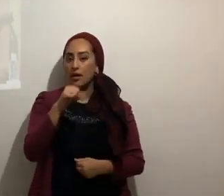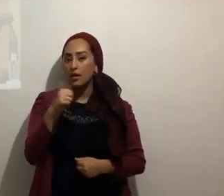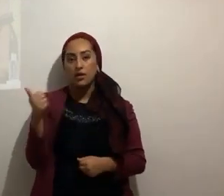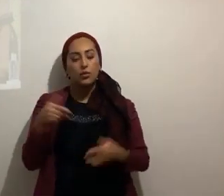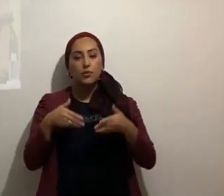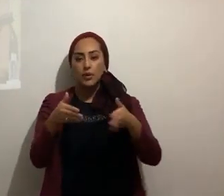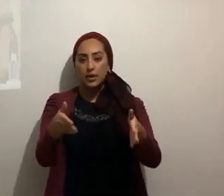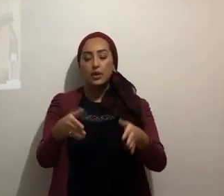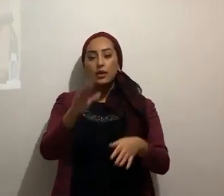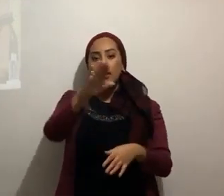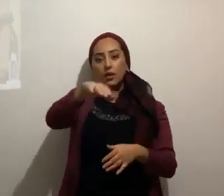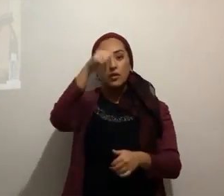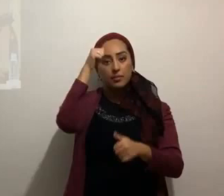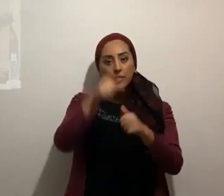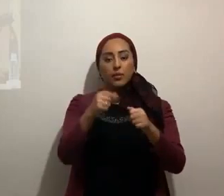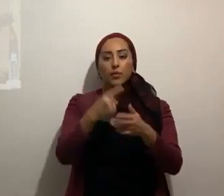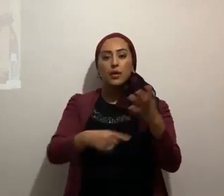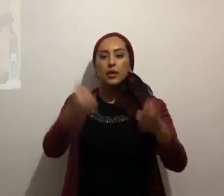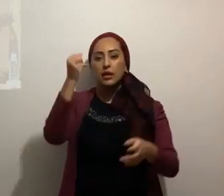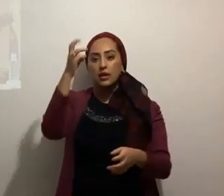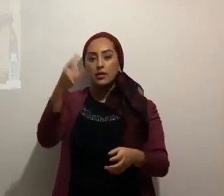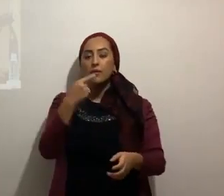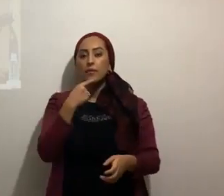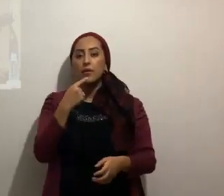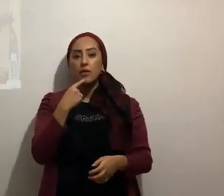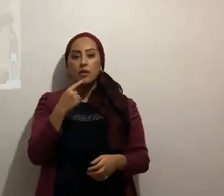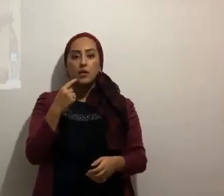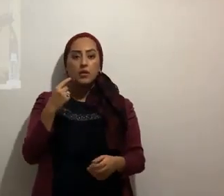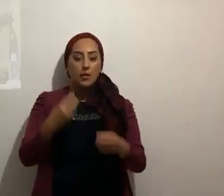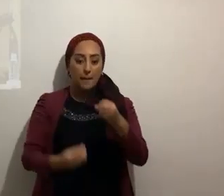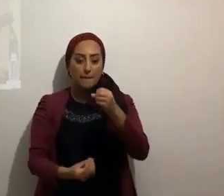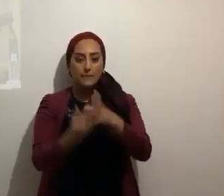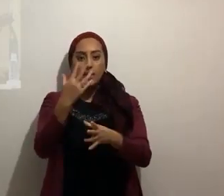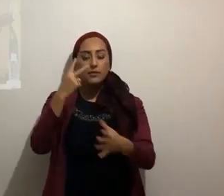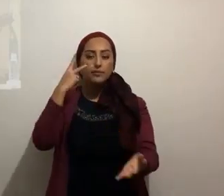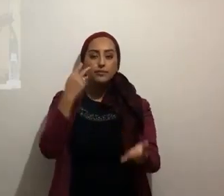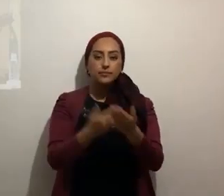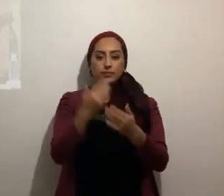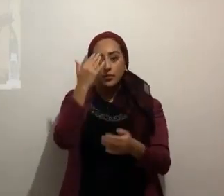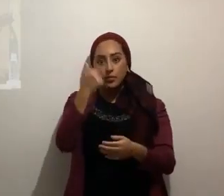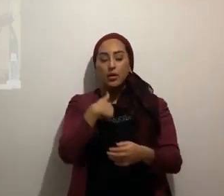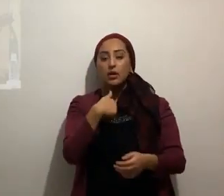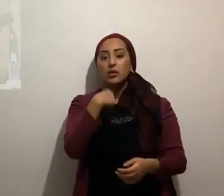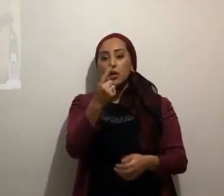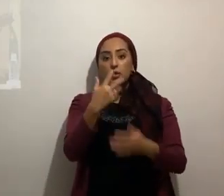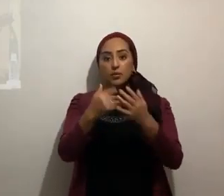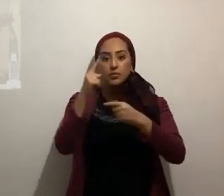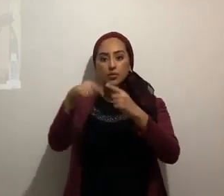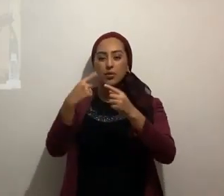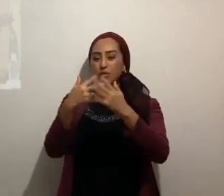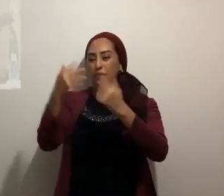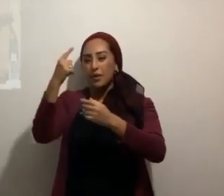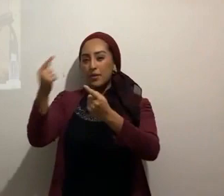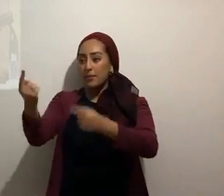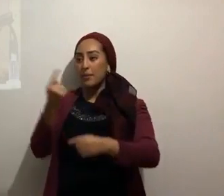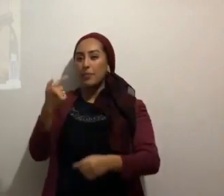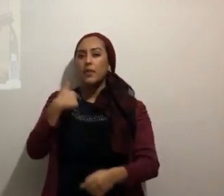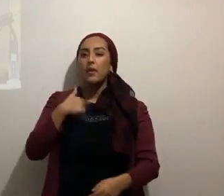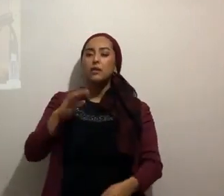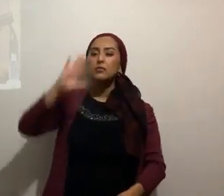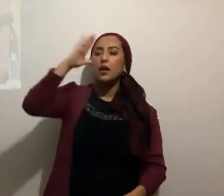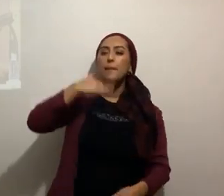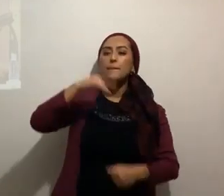forma. Recuerda lo que dice Yahshua: por los frutos los conoceréis. Por eso te decía yo que cuando alguien llegaba aquí, yo soy profeta, yo